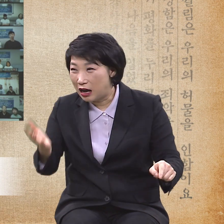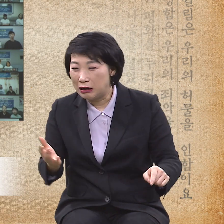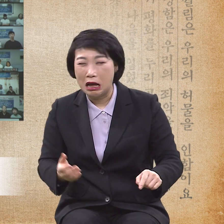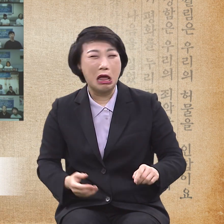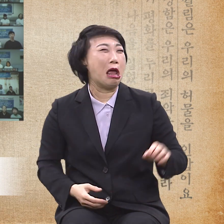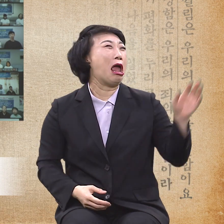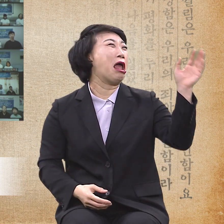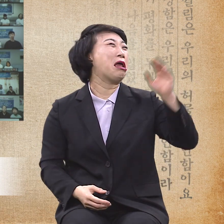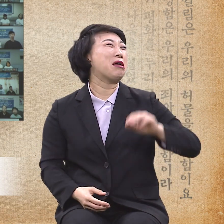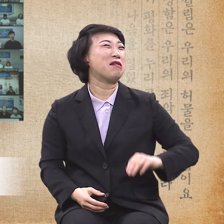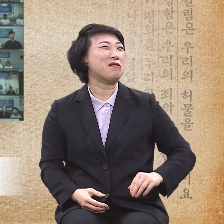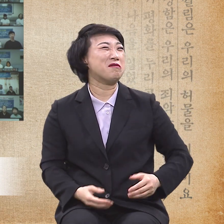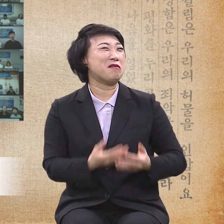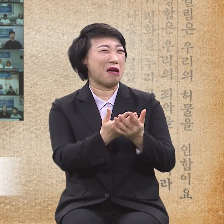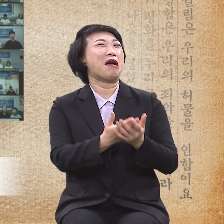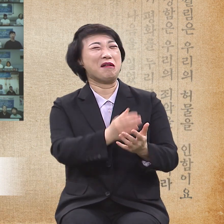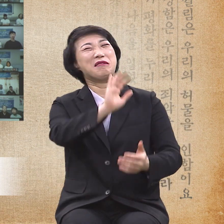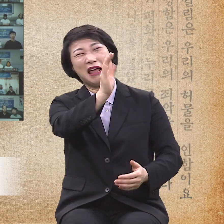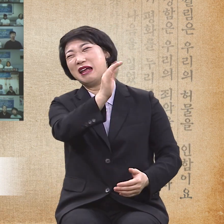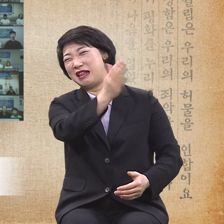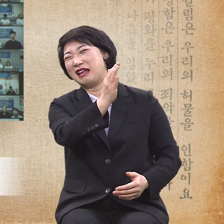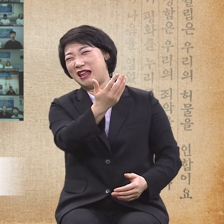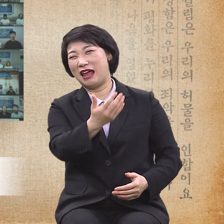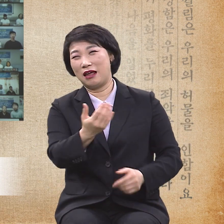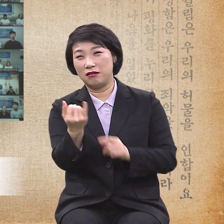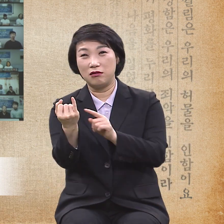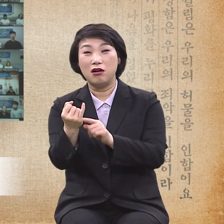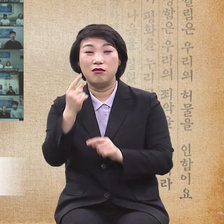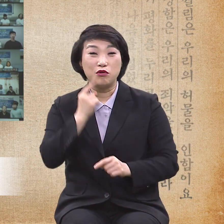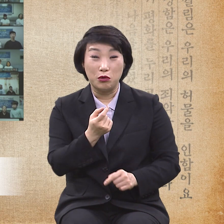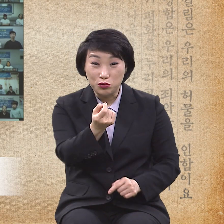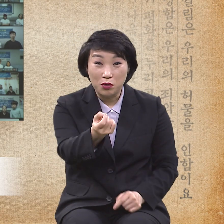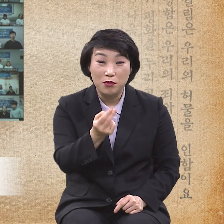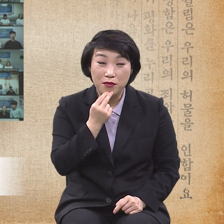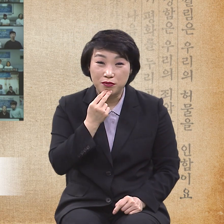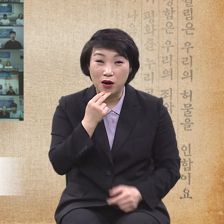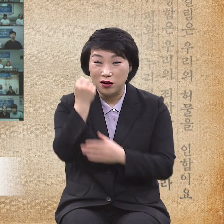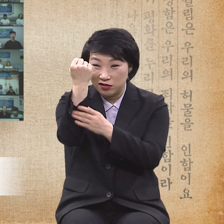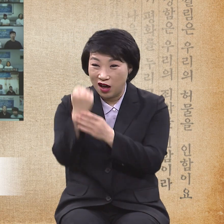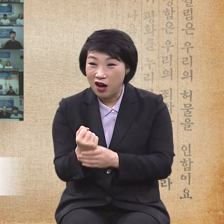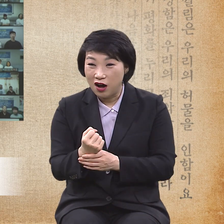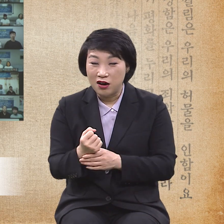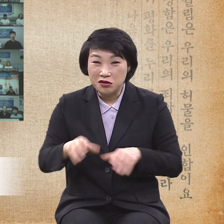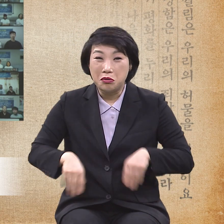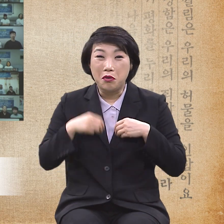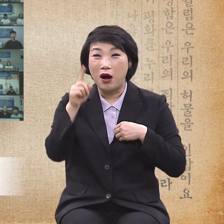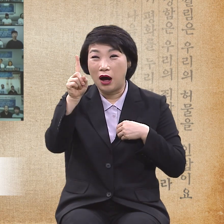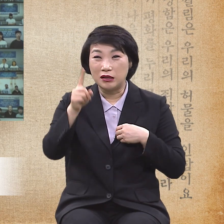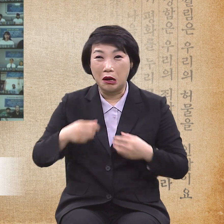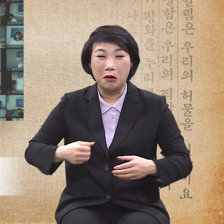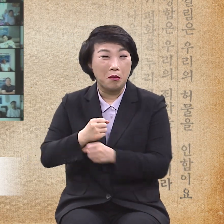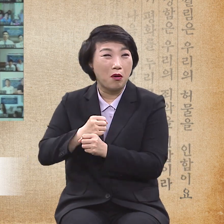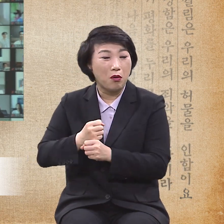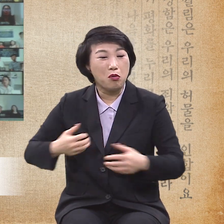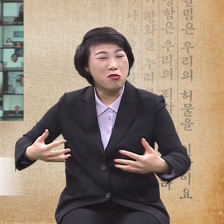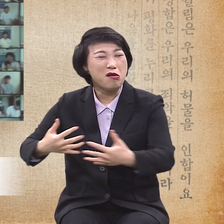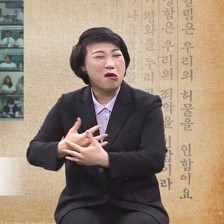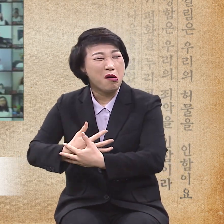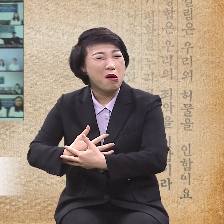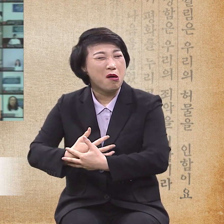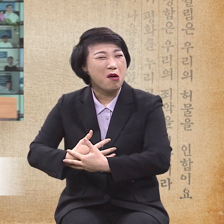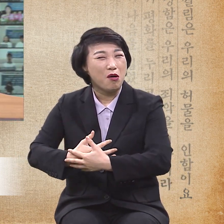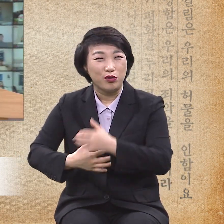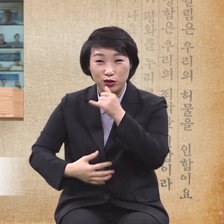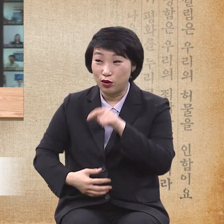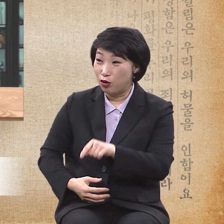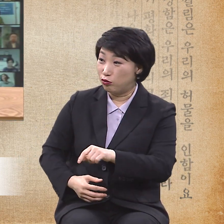하나도 부러운 게 없는 거야. 그 다 찢어진 이 담요바닥 이거 하나에 부러운 게 없는 거예요. 참